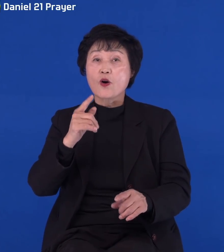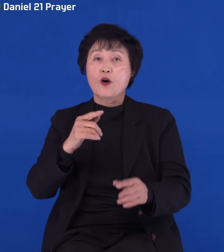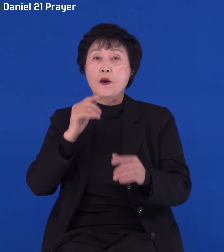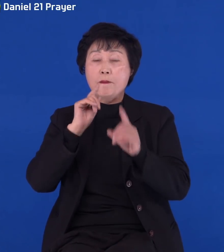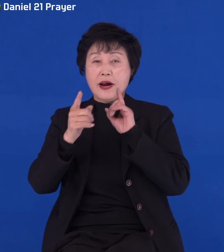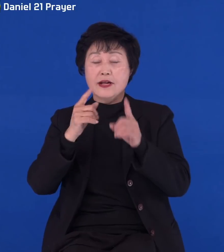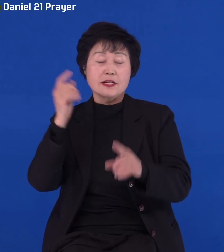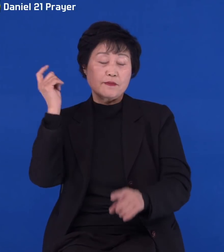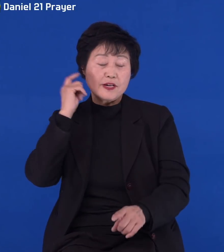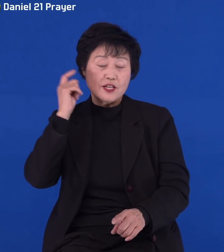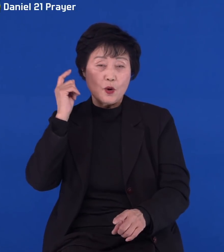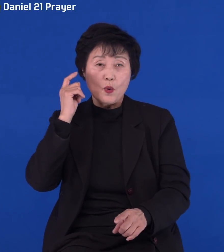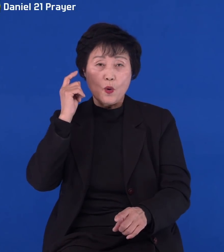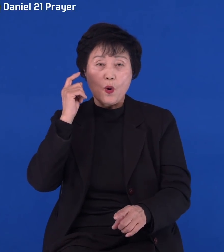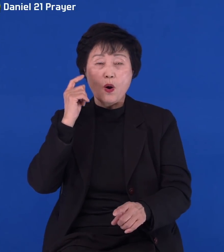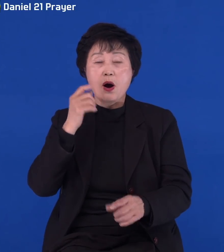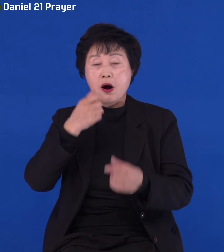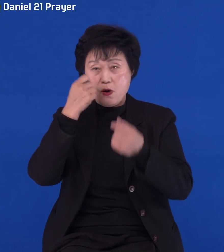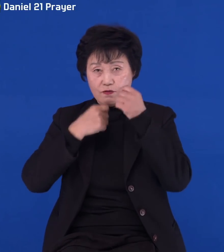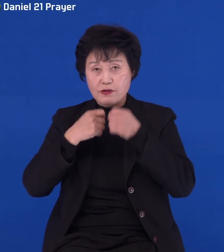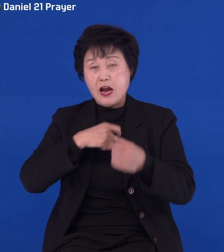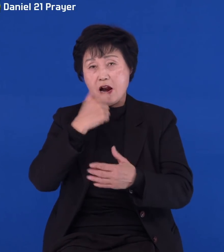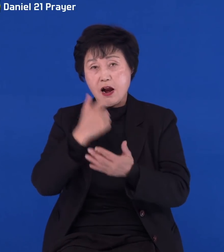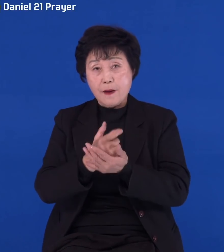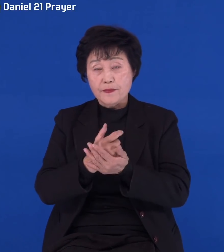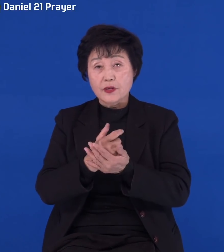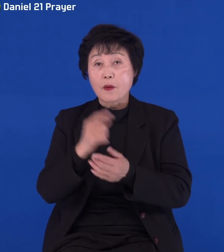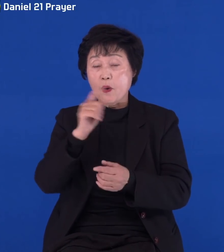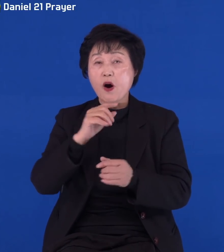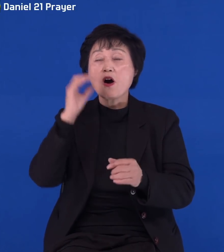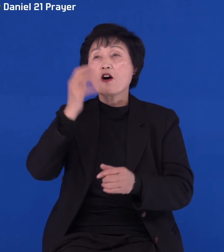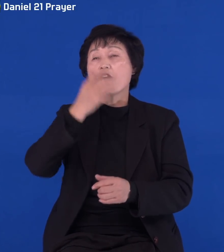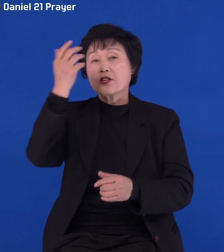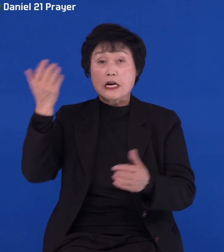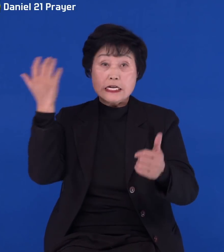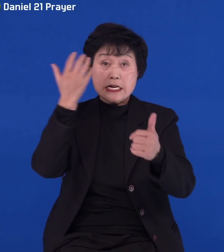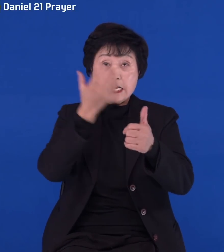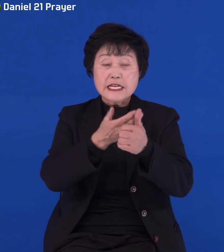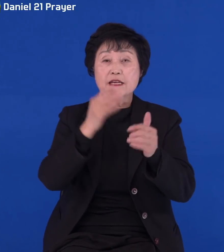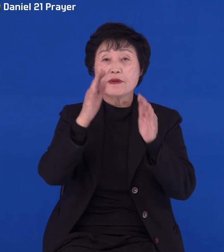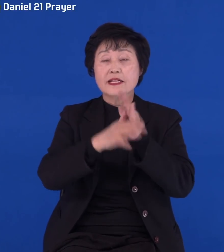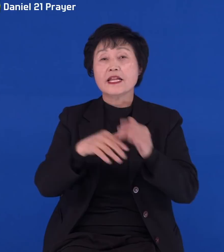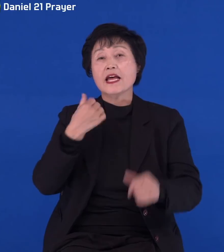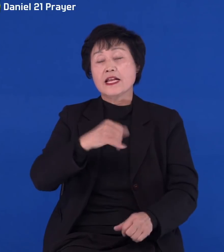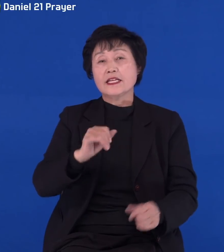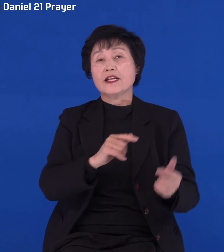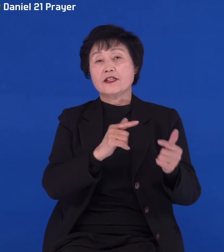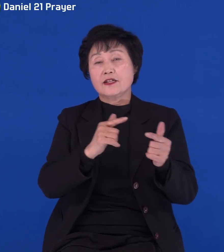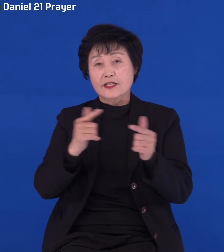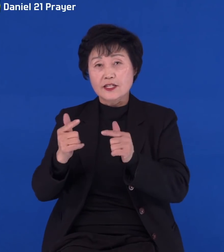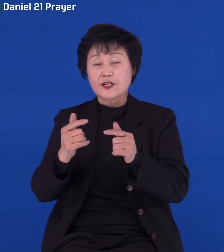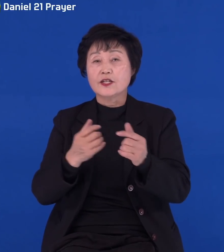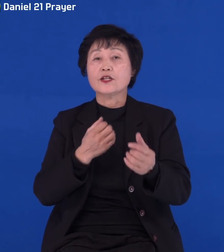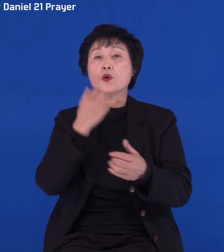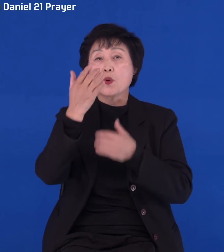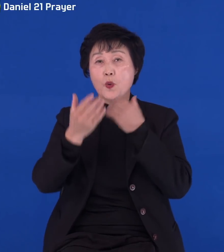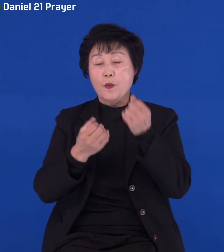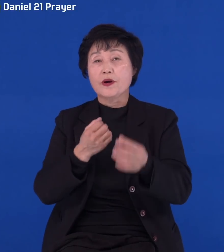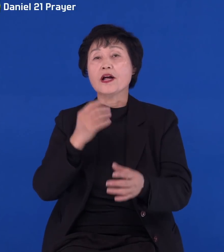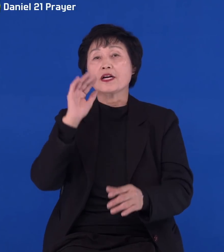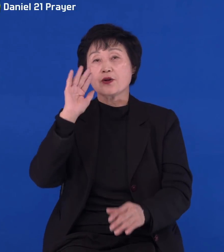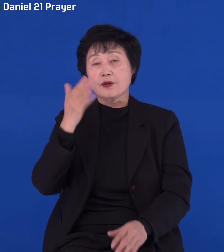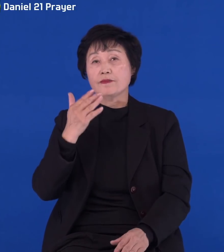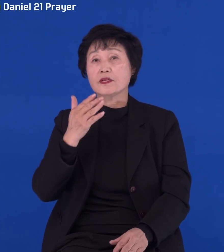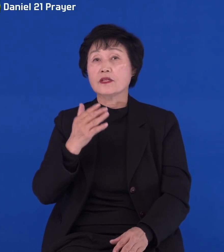됩니다. 그 애원이 뭐예요? 특별히 계신 하나님의 나라의 말씀인 성경이라는 거예요. 믿습니까? 그 말씀을